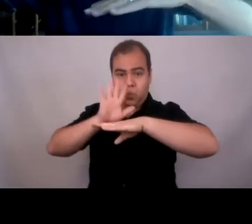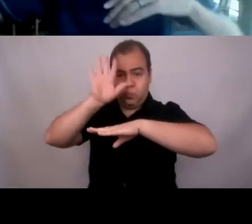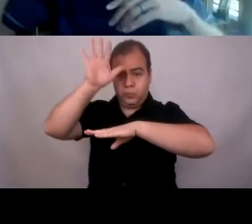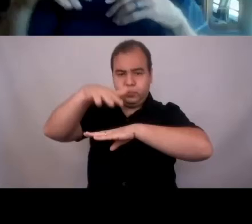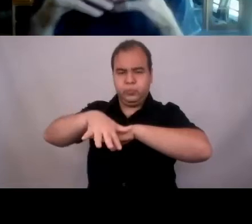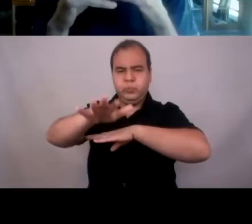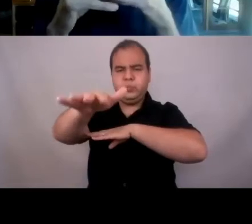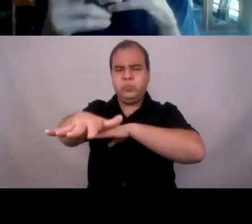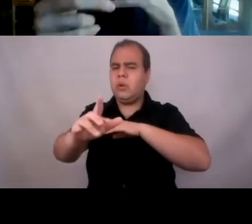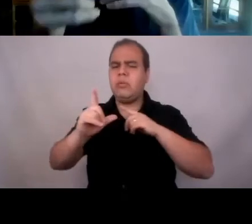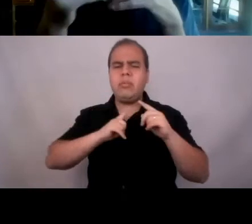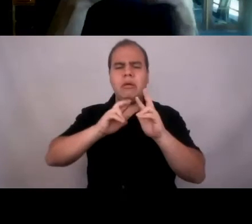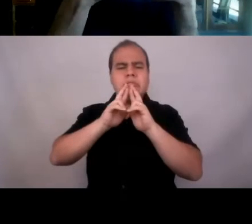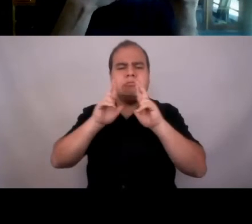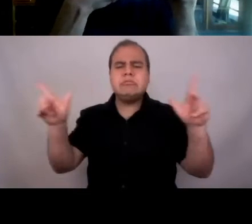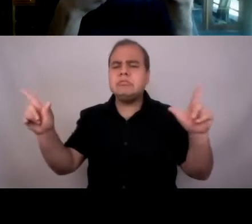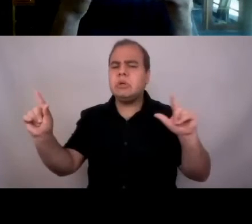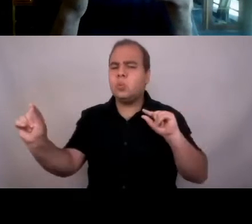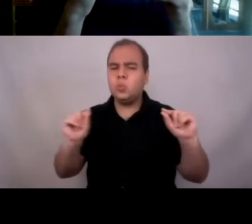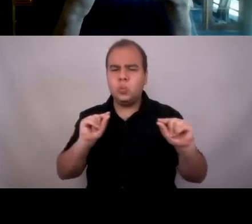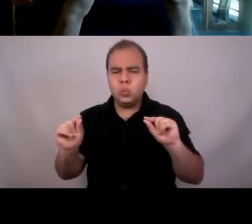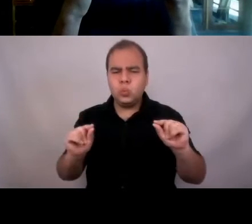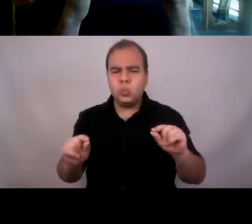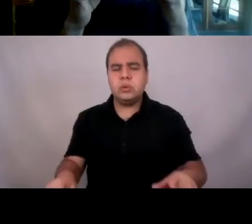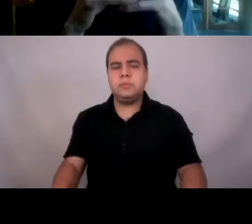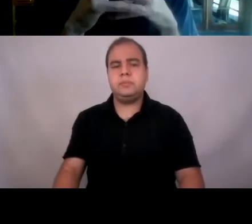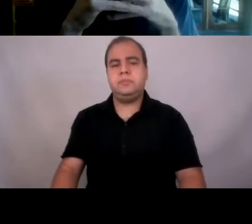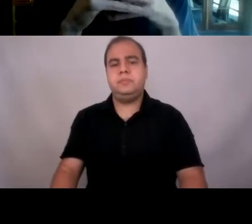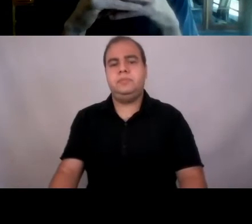Qual é essa espessura total? Elisa, mais um.